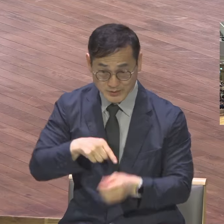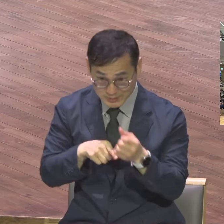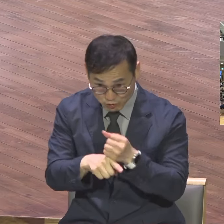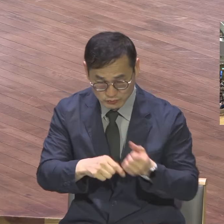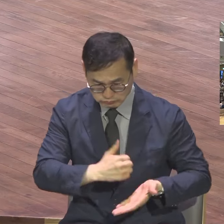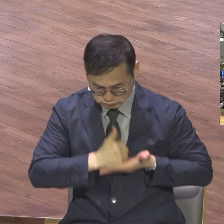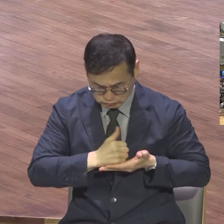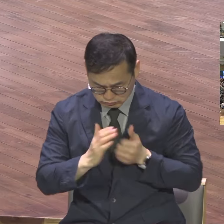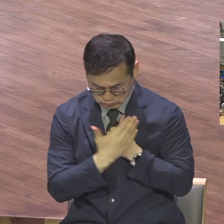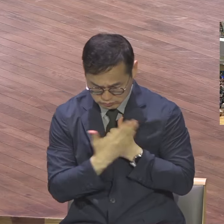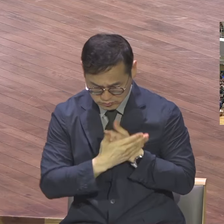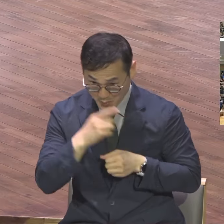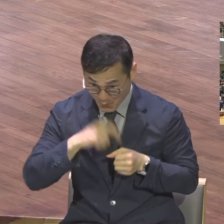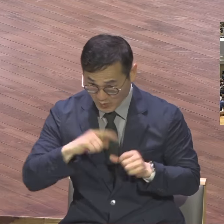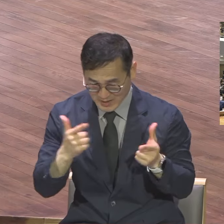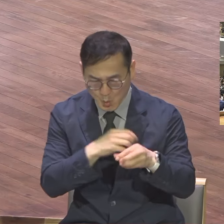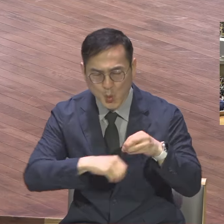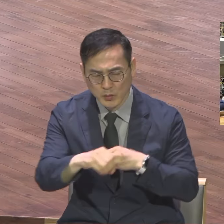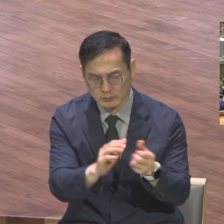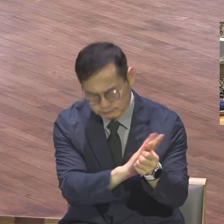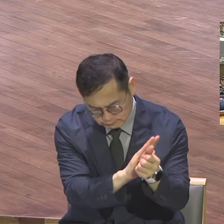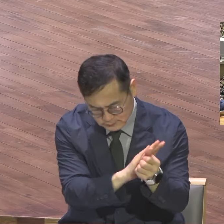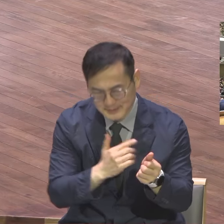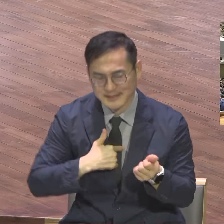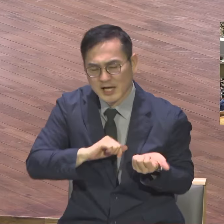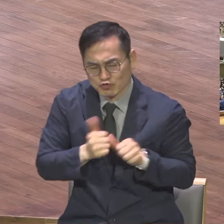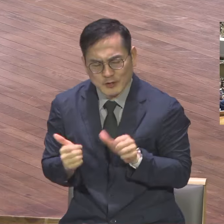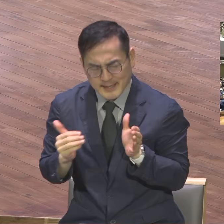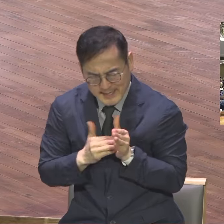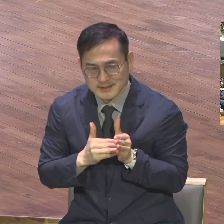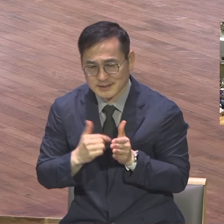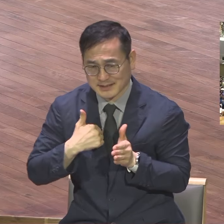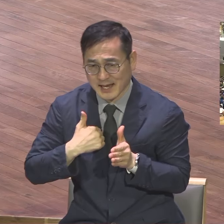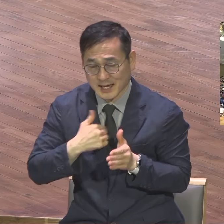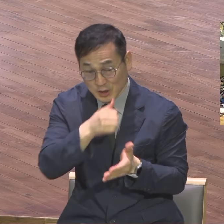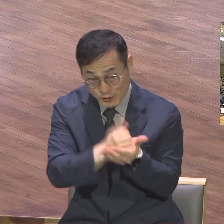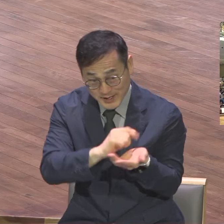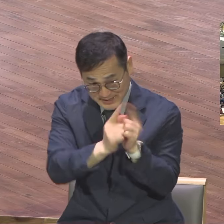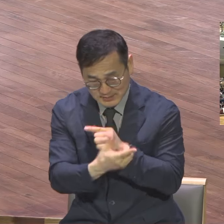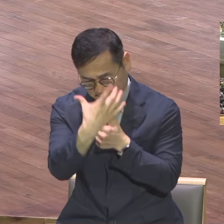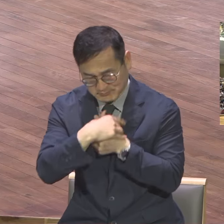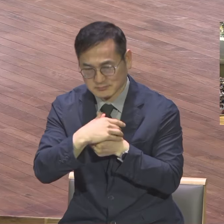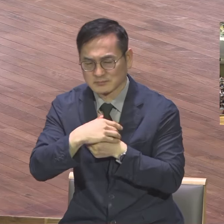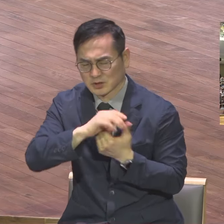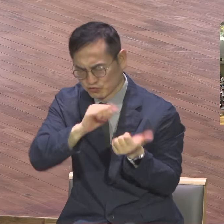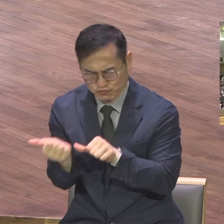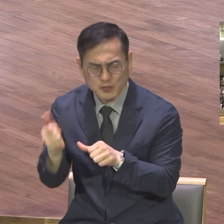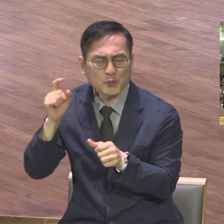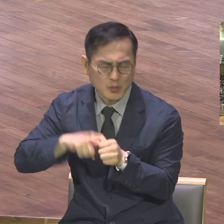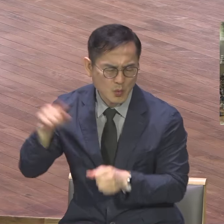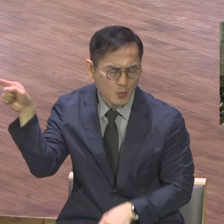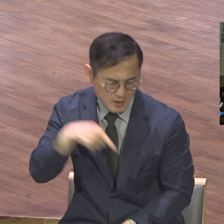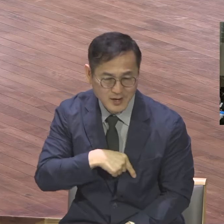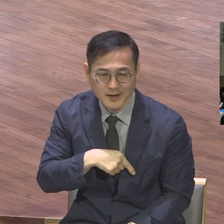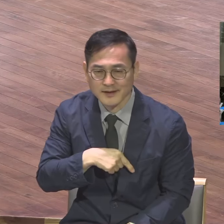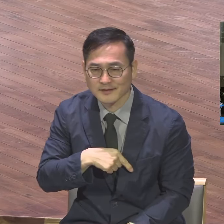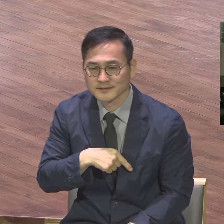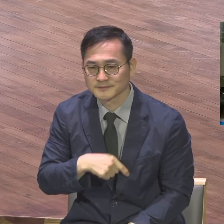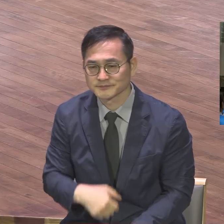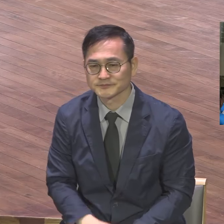아니라 도리어 섬기려 하고 자기 목숨을 많은 사람의 대속물로 주려 함이니라. 아멘.